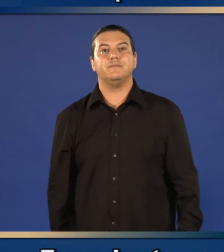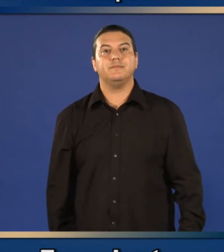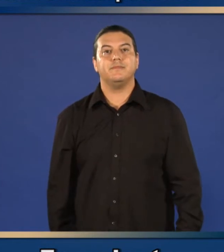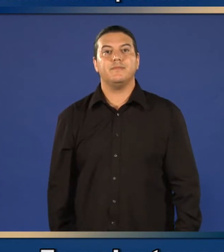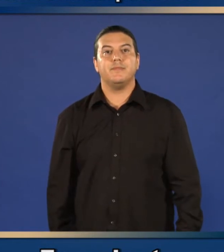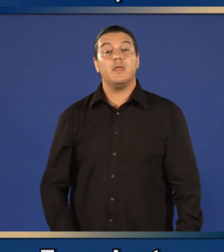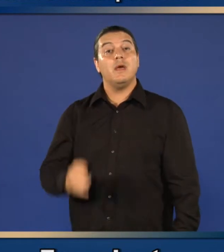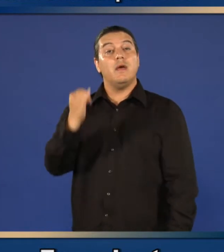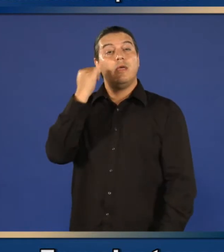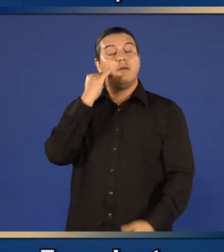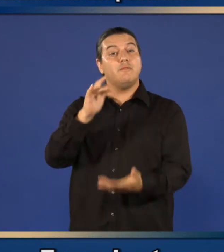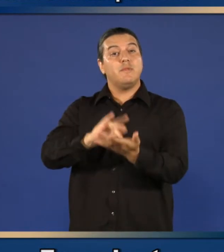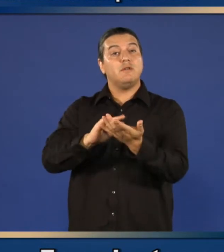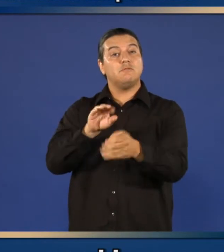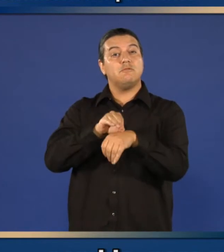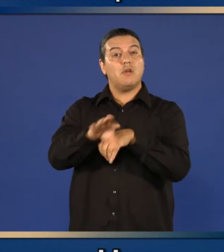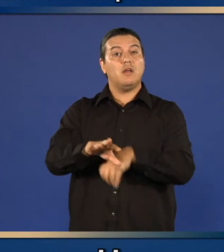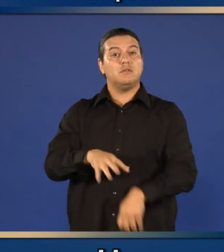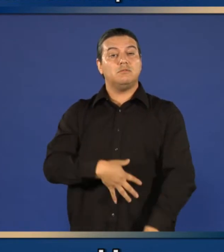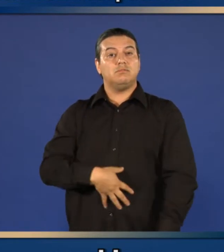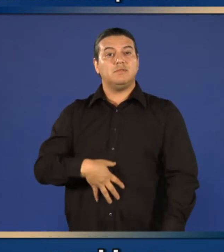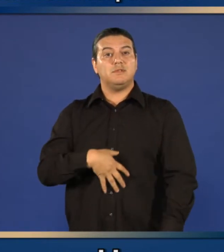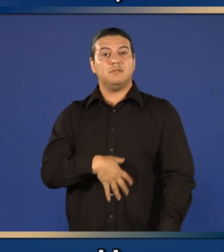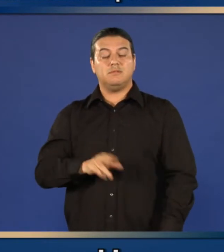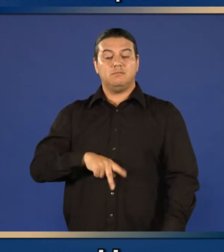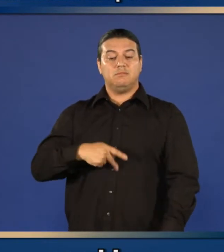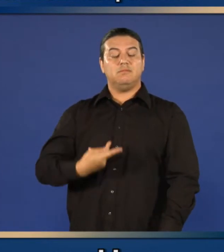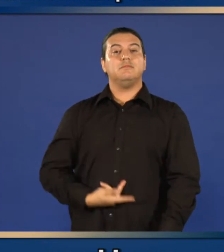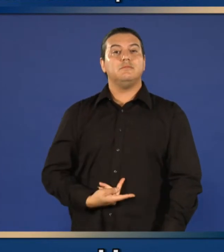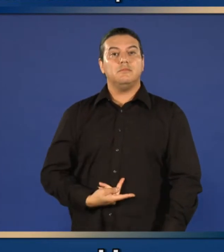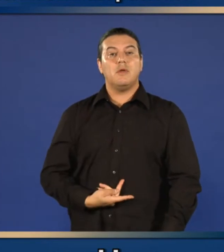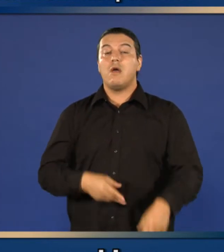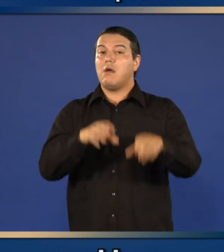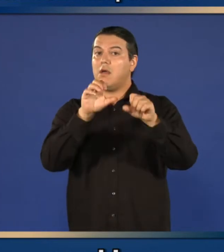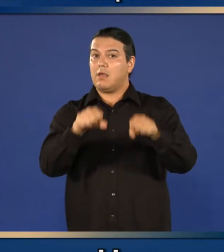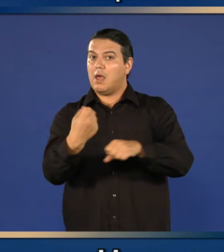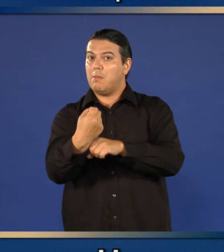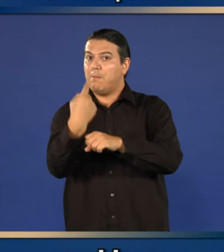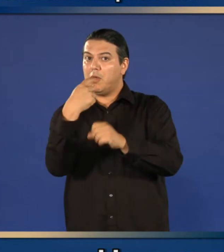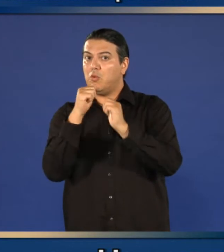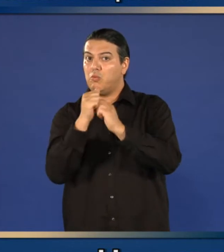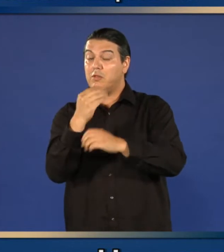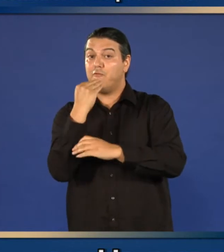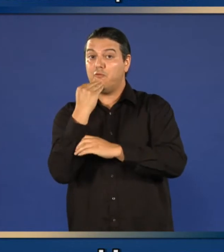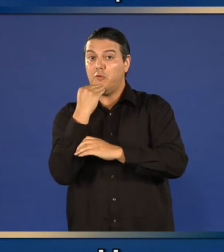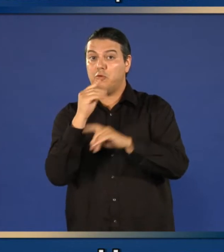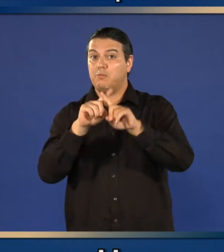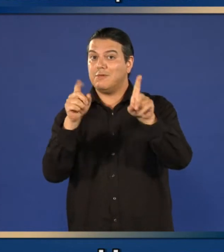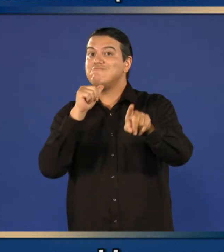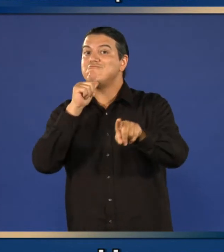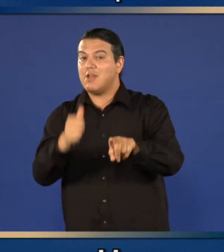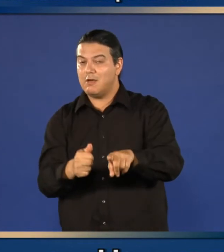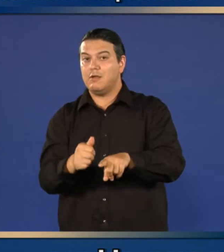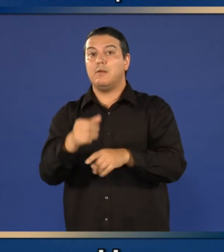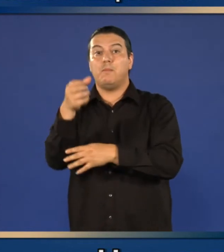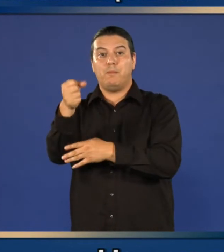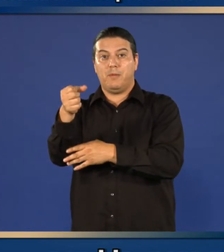puede tomarlo con comida pero no lo tome con leche yogur o queso